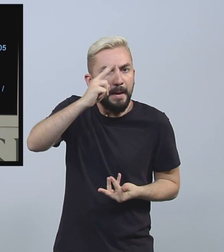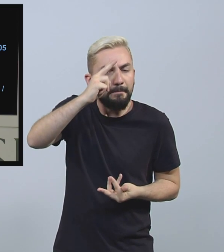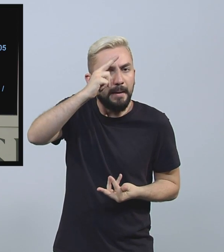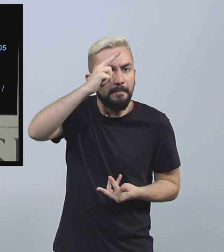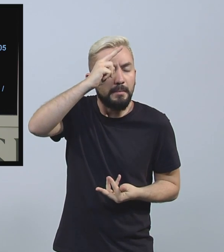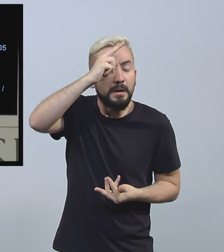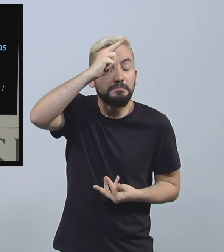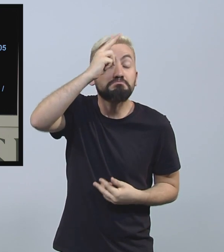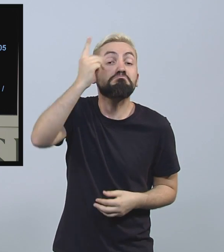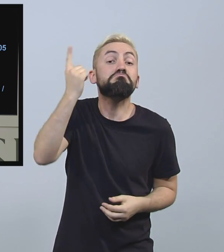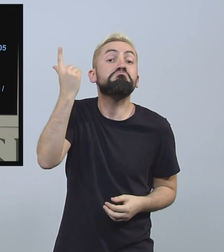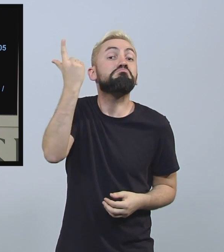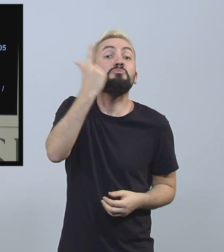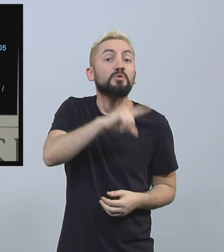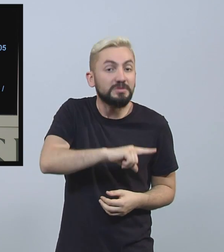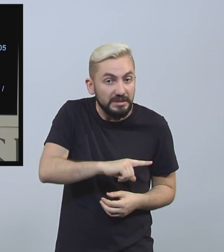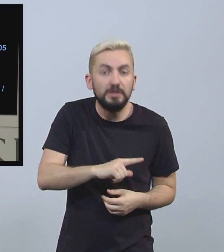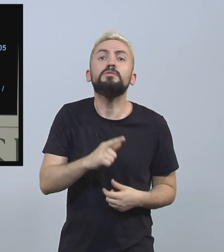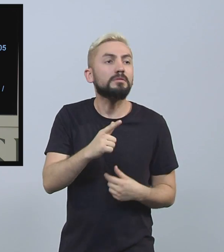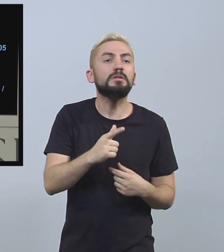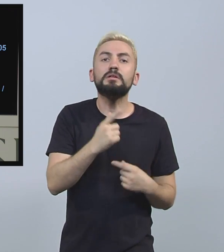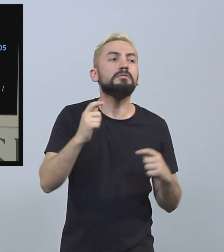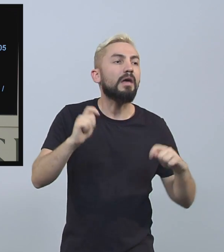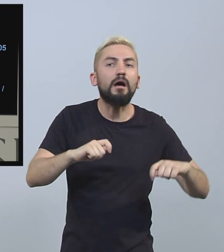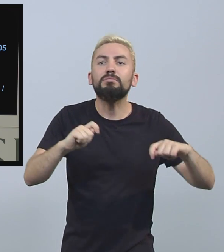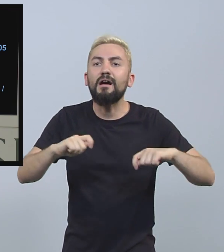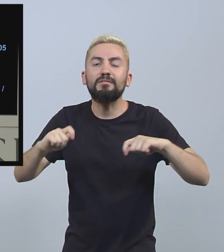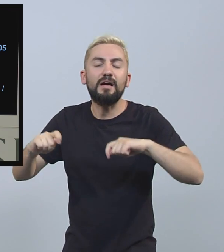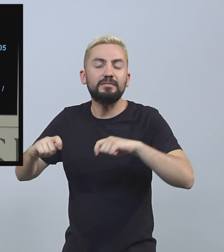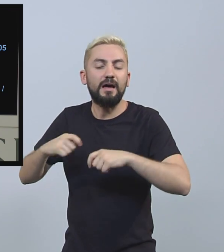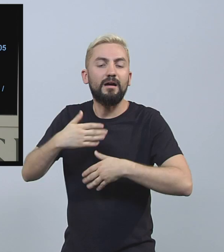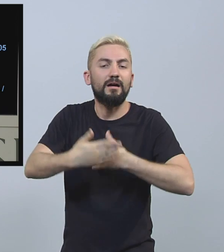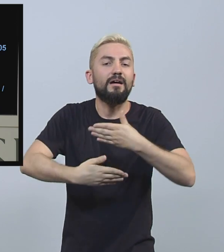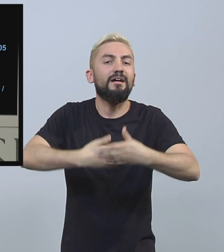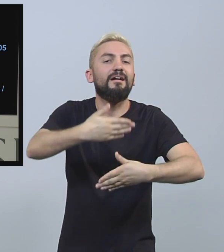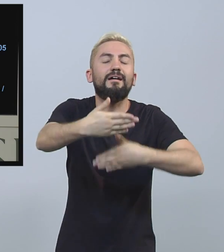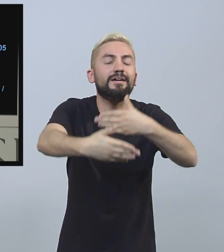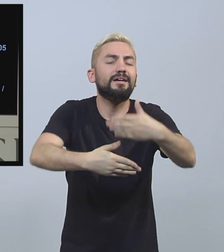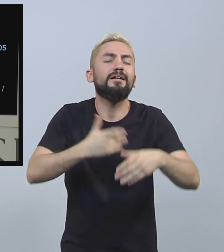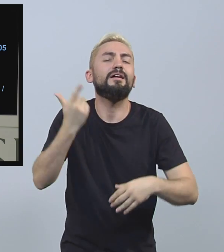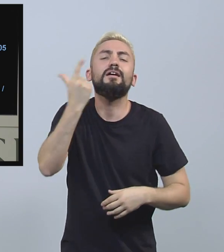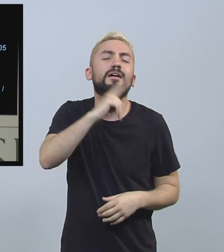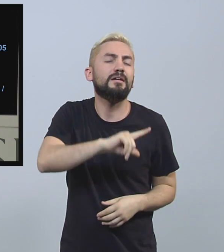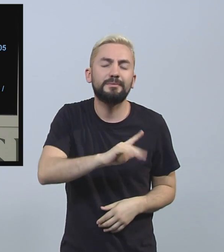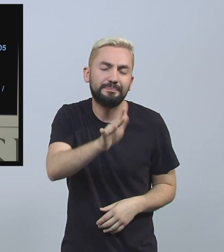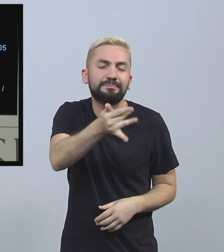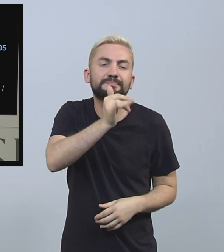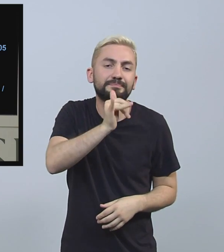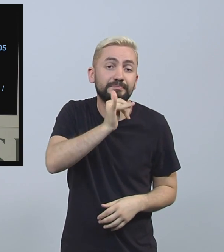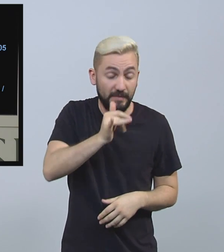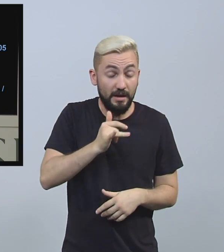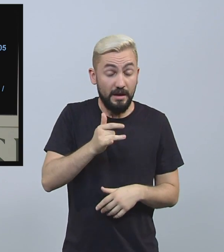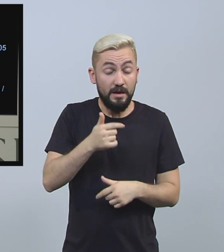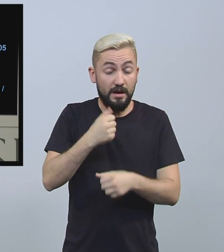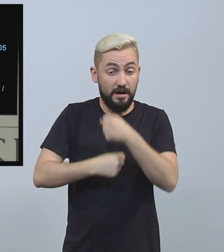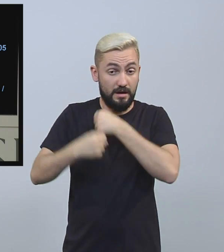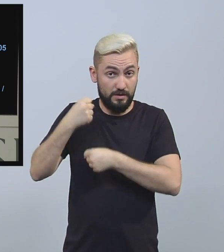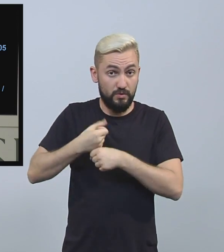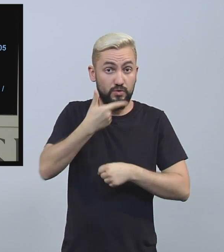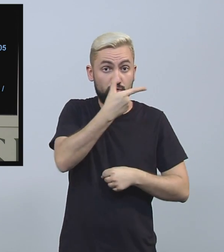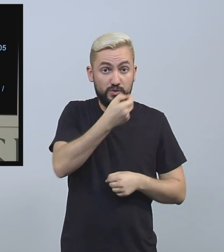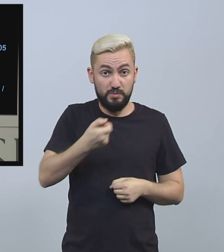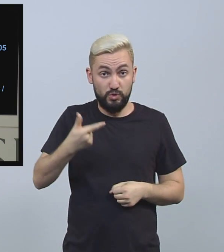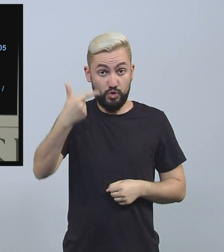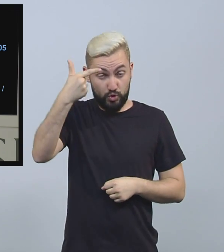e alcançando algumas conquistas anos seguintes. Em 2002, nós